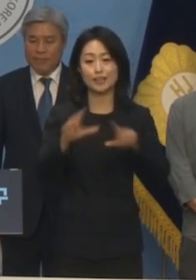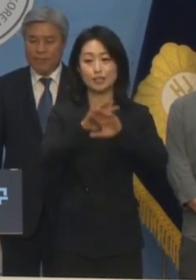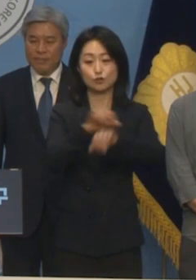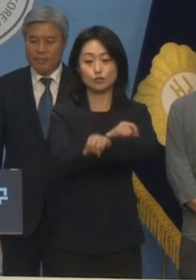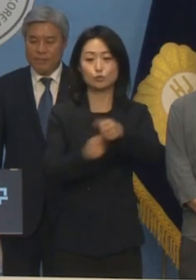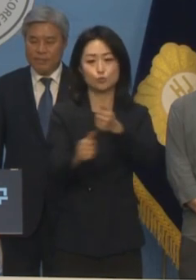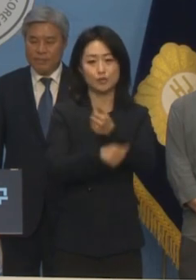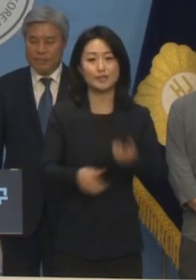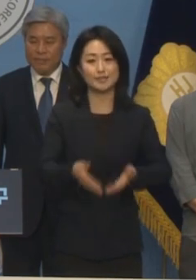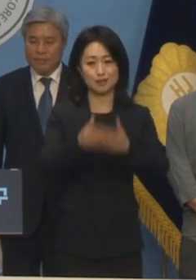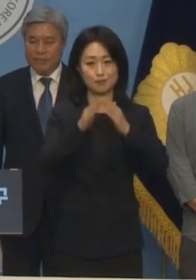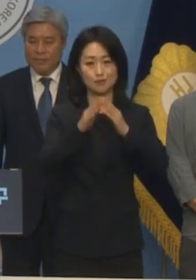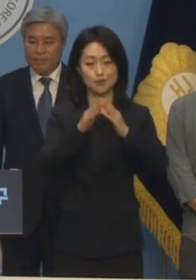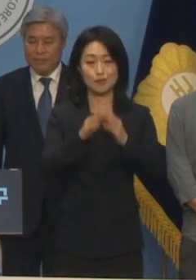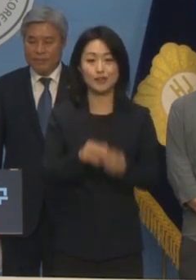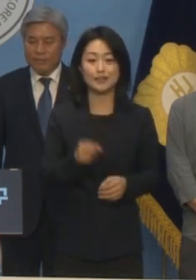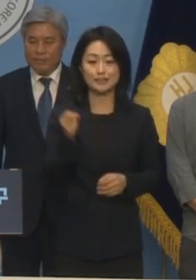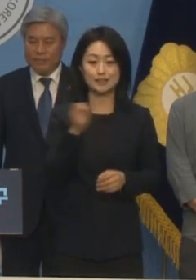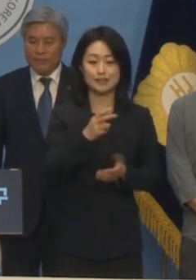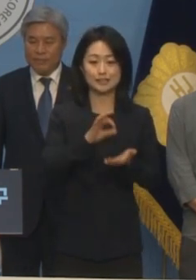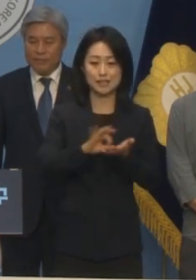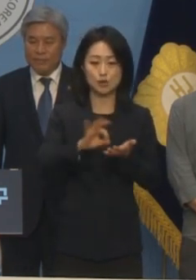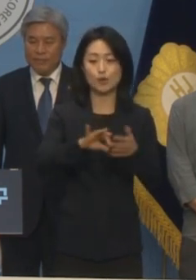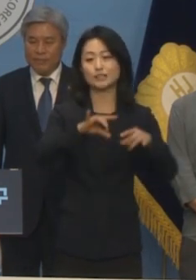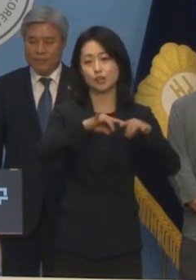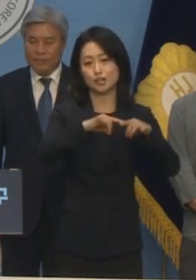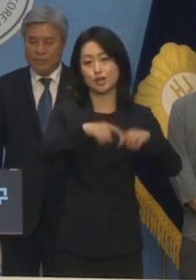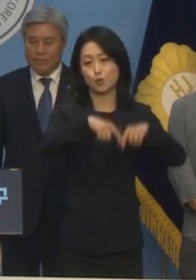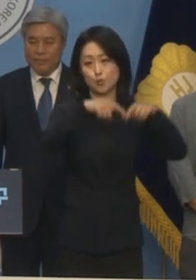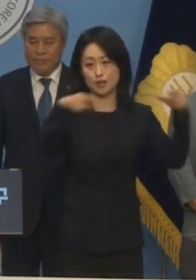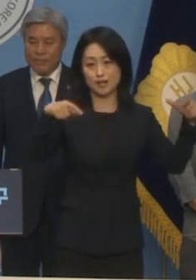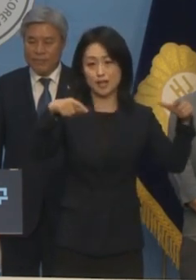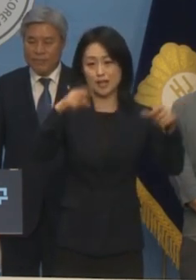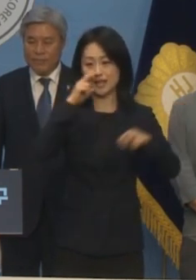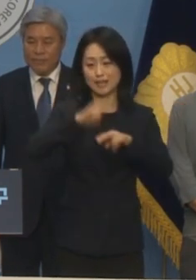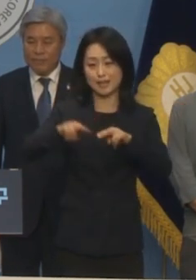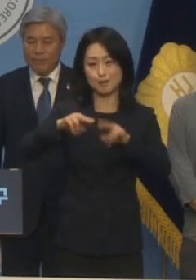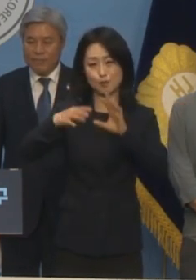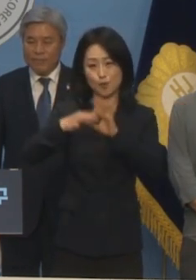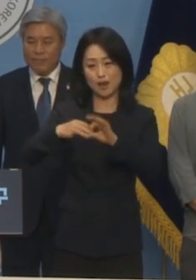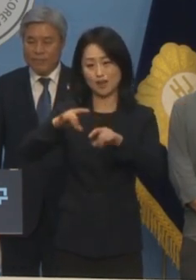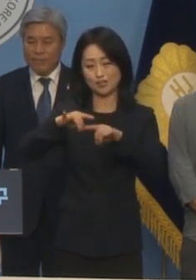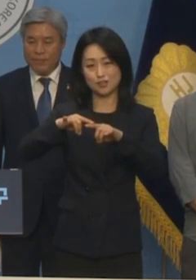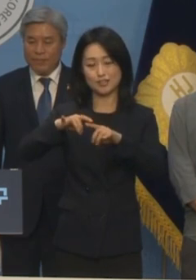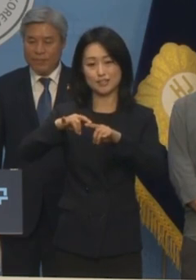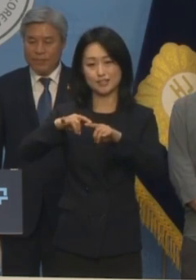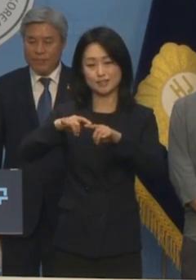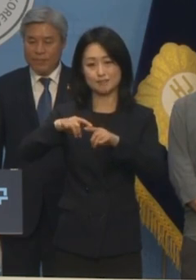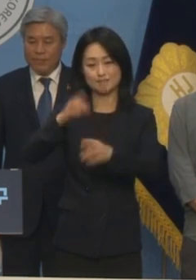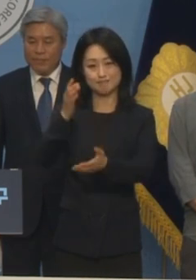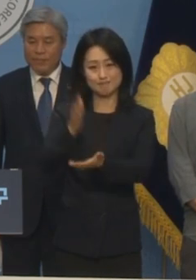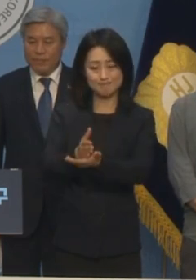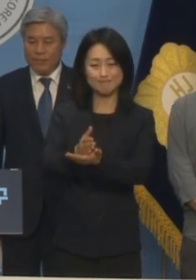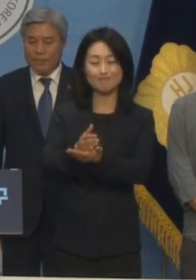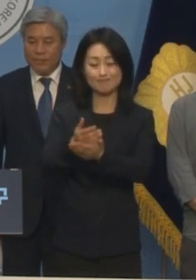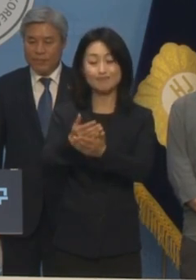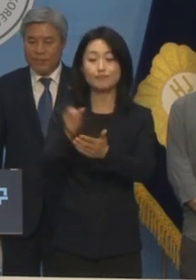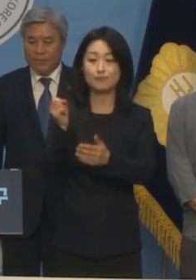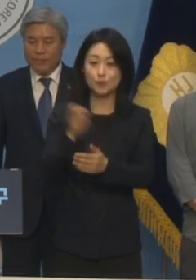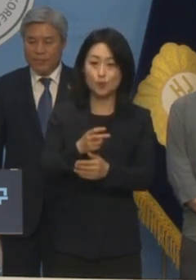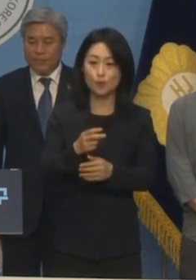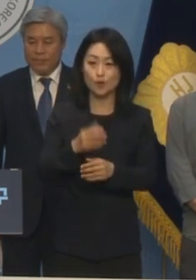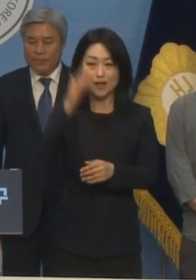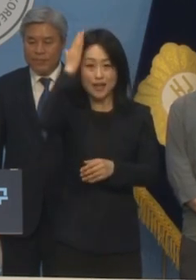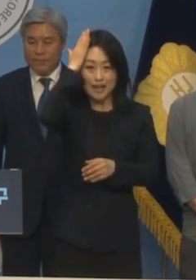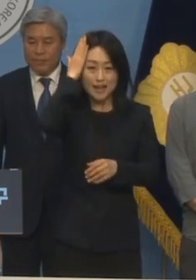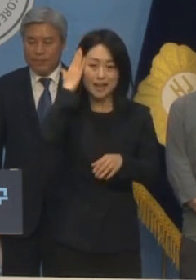기후특위를 통해 재생에너지 확대, 에너지 수요 감축, 내연기관차 판매 금지 등의 혁신적인